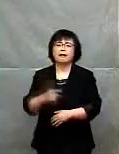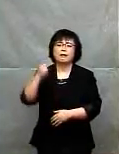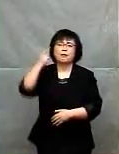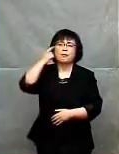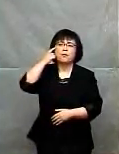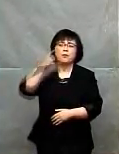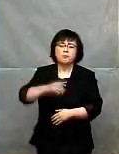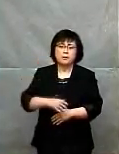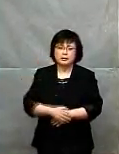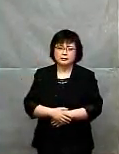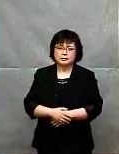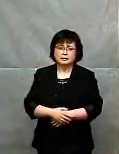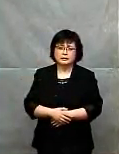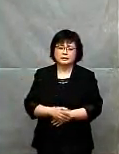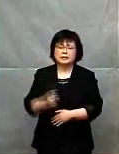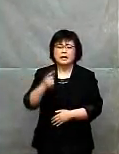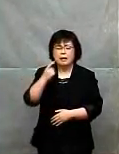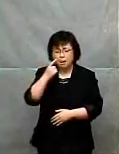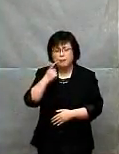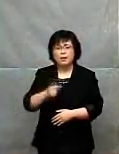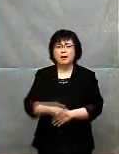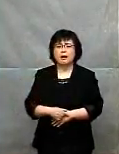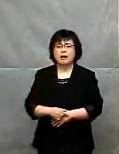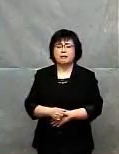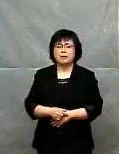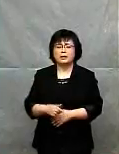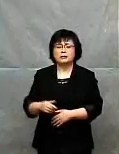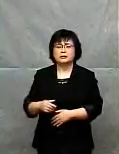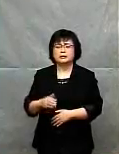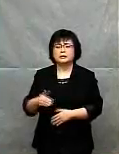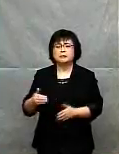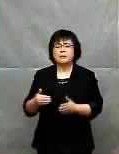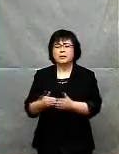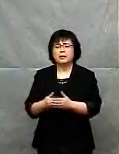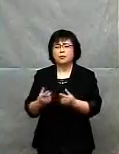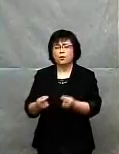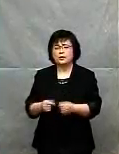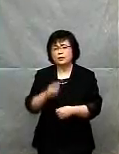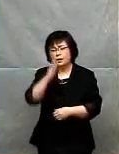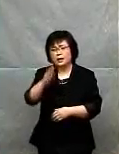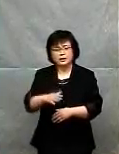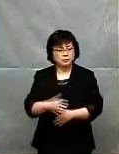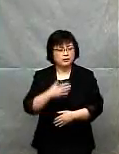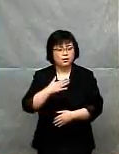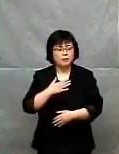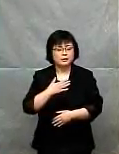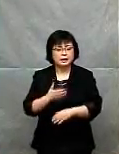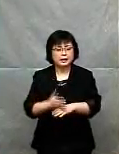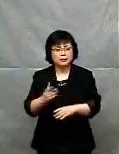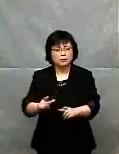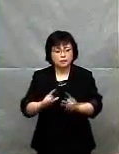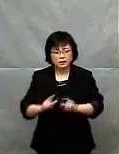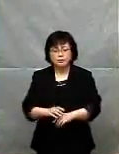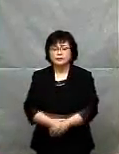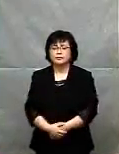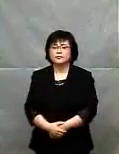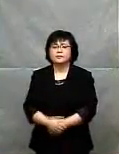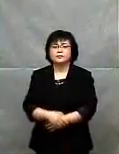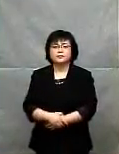ますので、ちょっと1回目だけこのような形でさせていただければと思います。 はい、ありがとうございます。 はい、